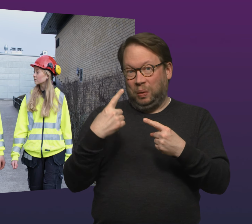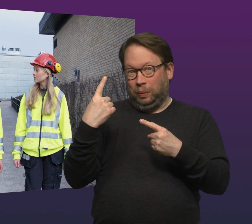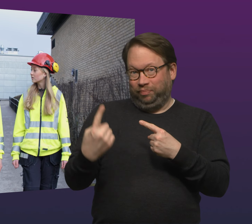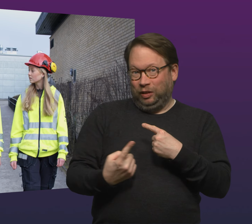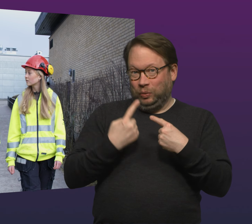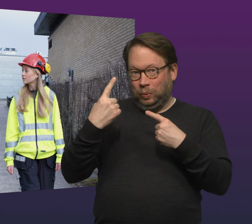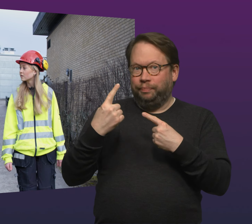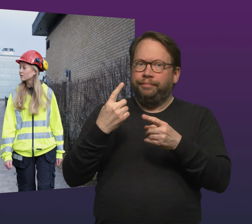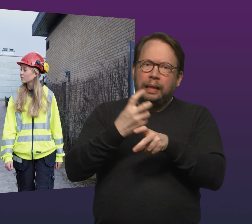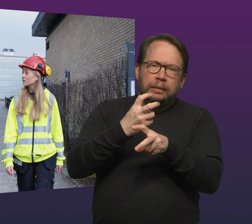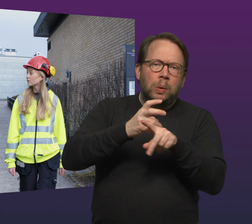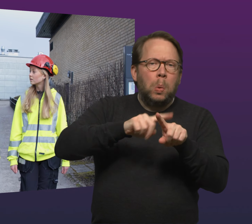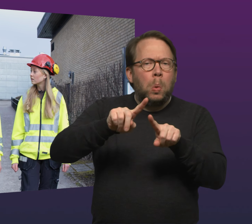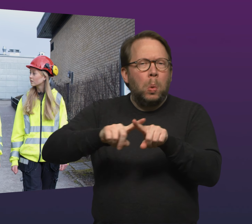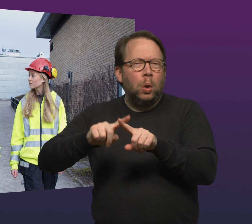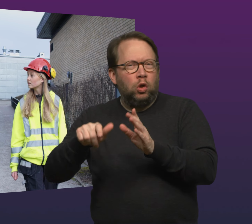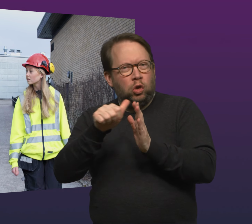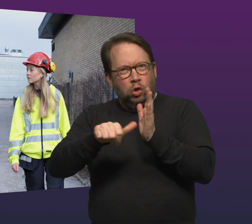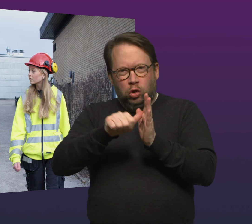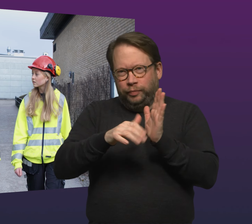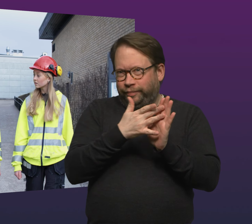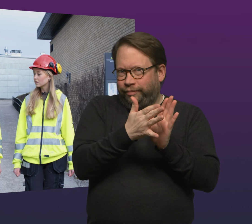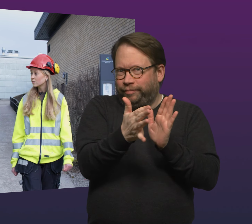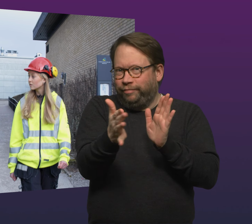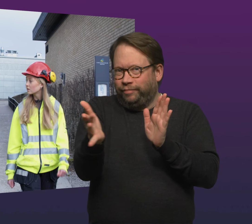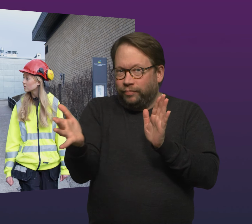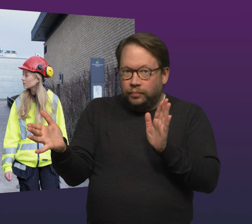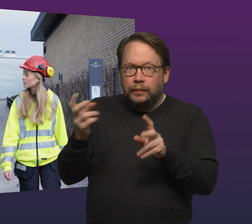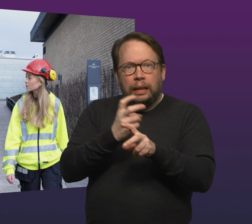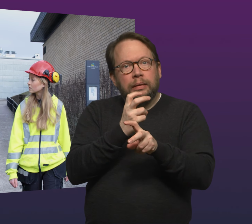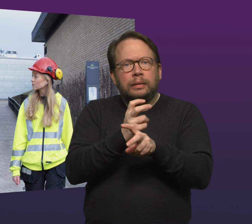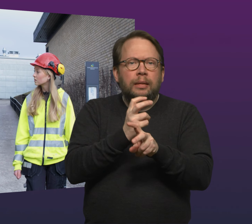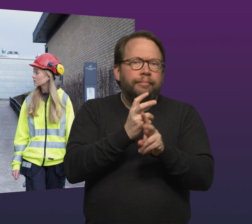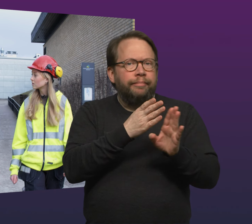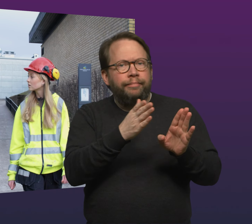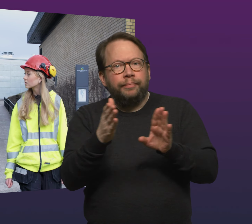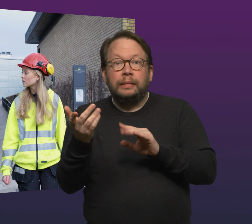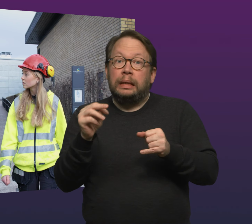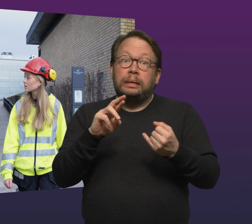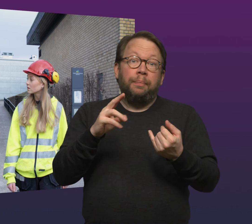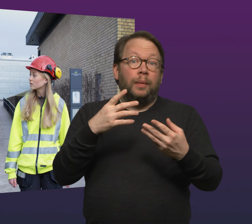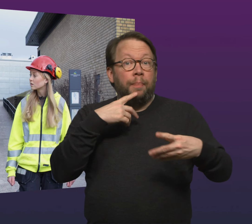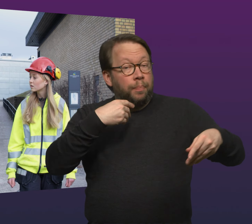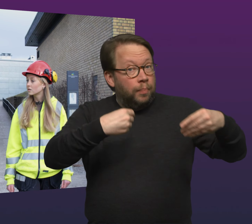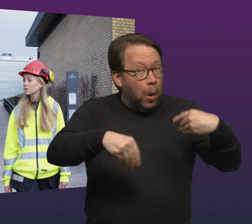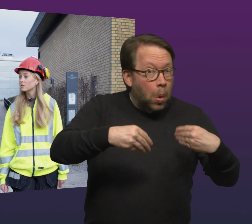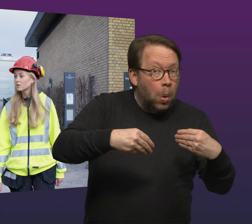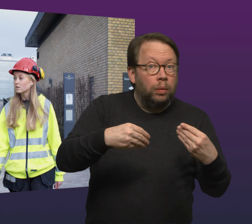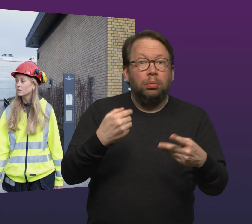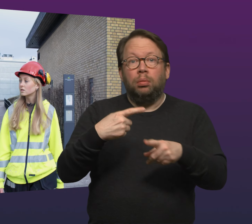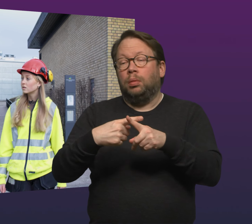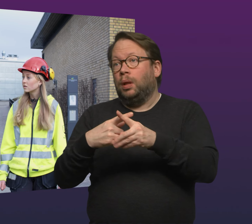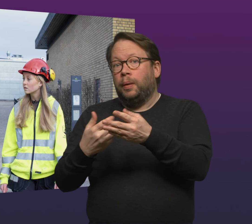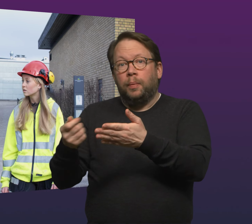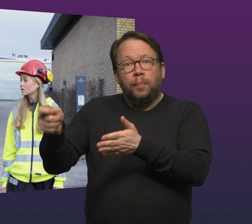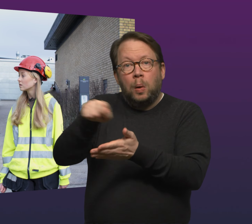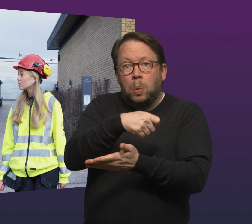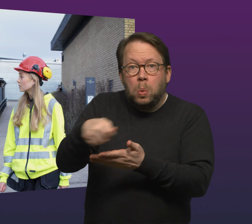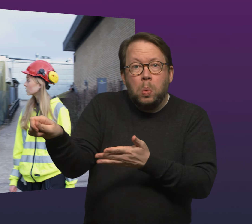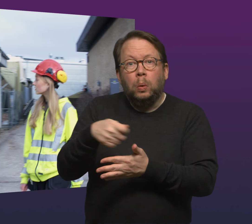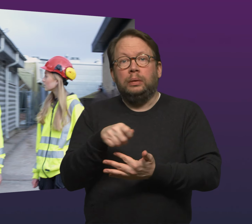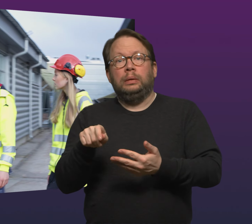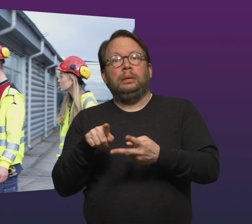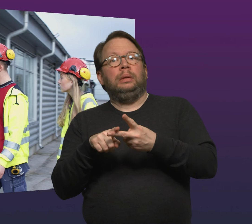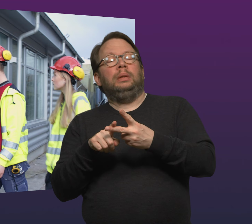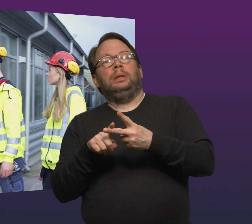årskurs 1 så testar man på en massa olika yrken. Och då testar det alla i olika heter på till exempel